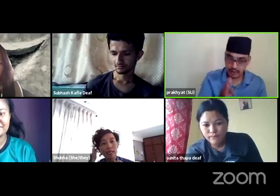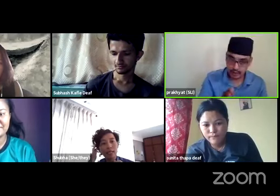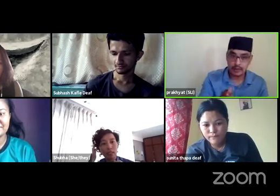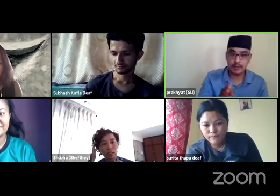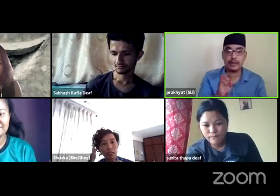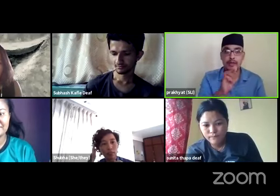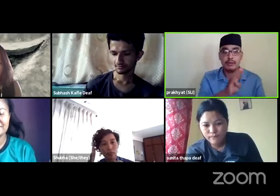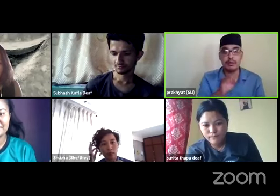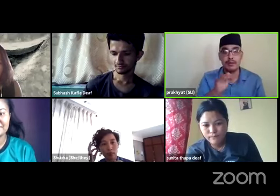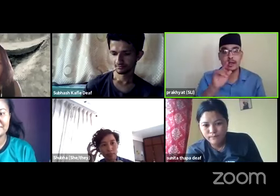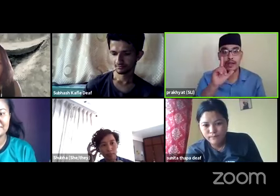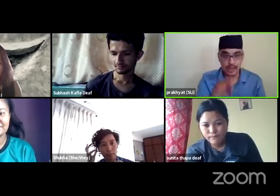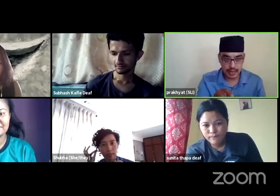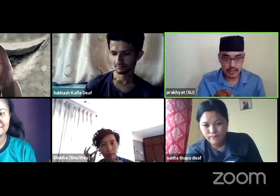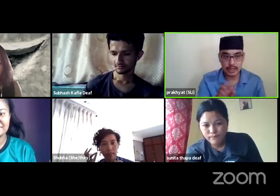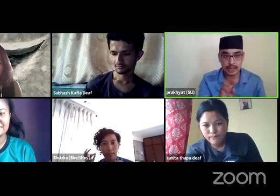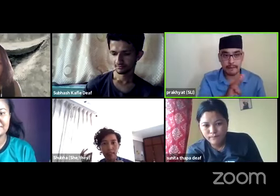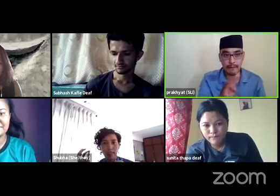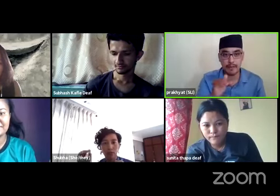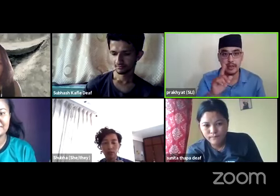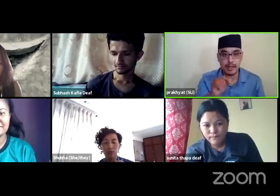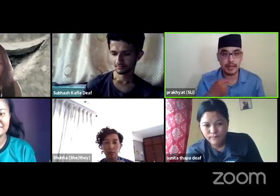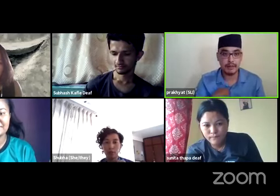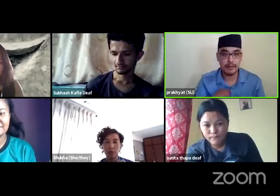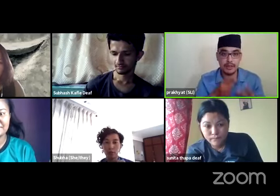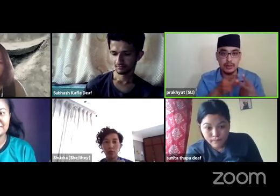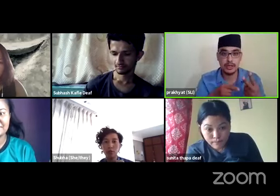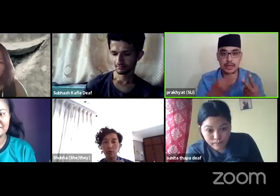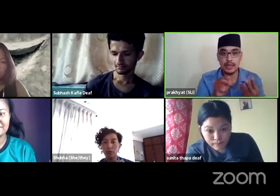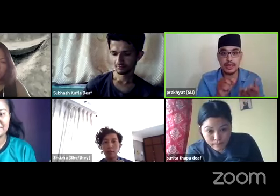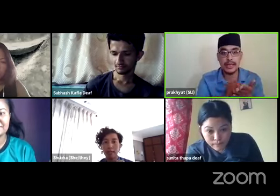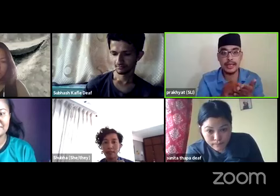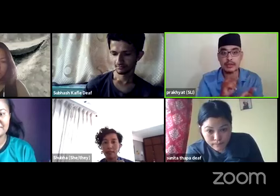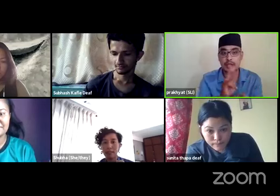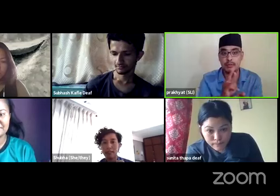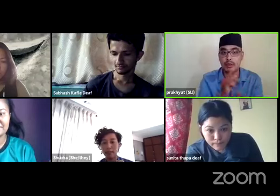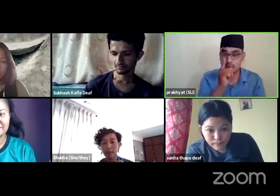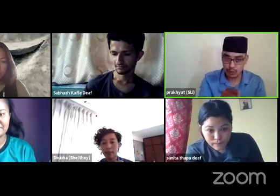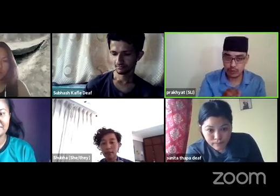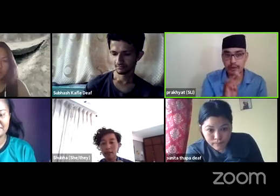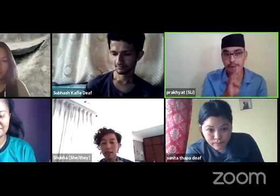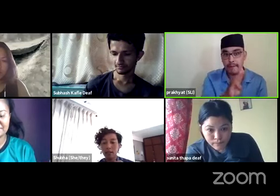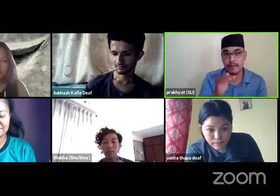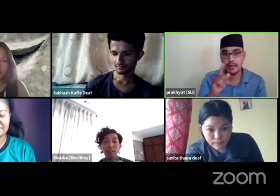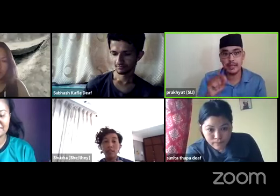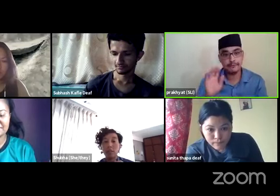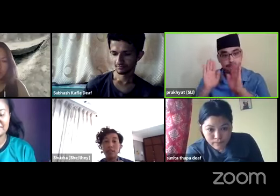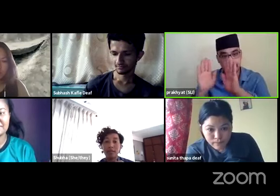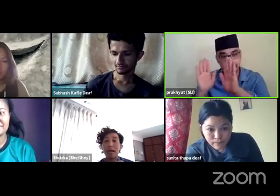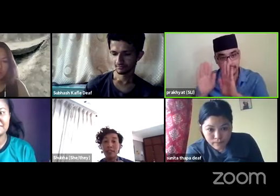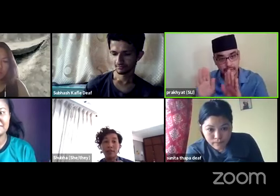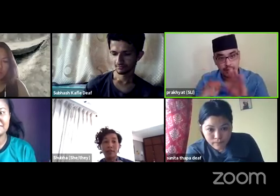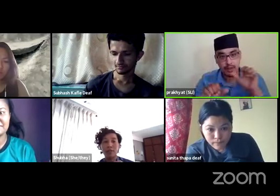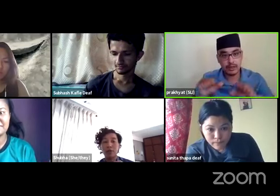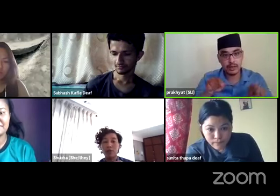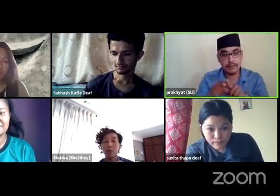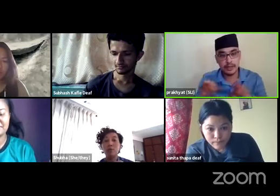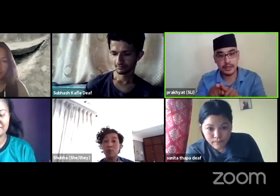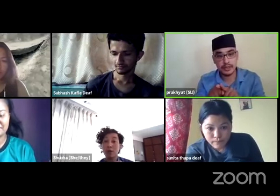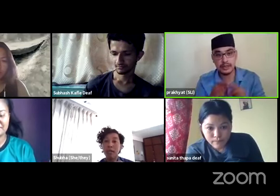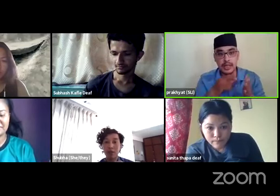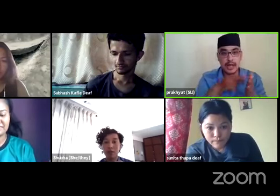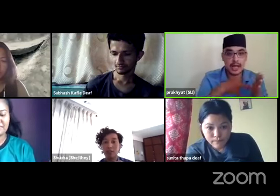ममता, जसले ममता र मैले हामीले मिलेर लेखेको यो रिपोर्ट हो, सो ममतालाई पनि धेरै धेरै धन्यवाद। जति पनि अघि तपाईँले आर्टहरू हेर्नुभयो